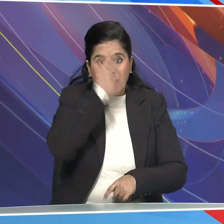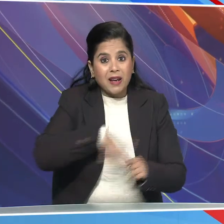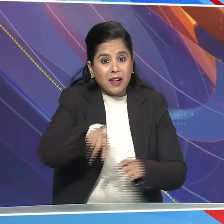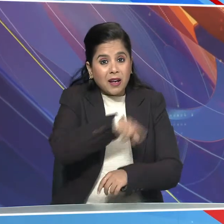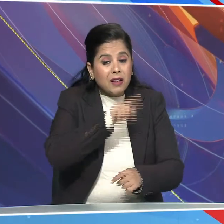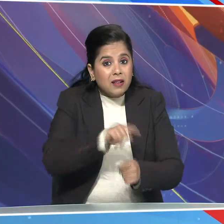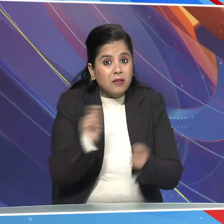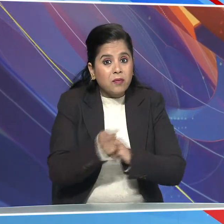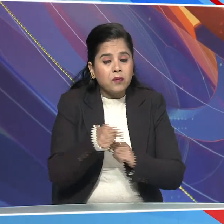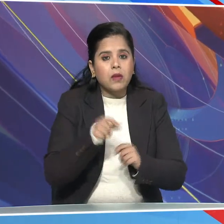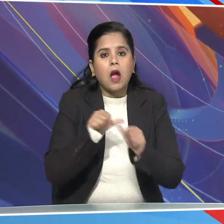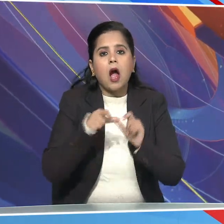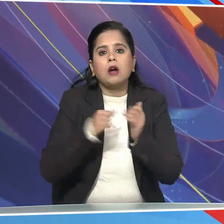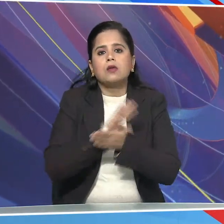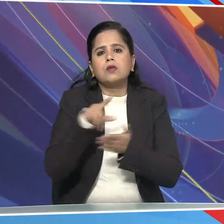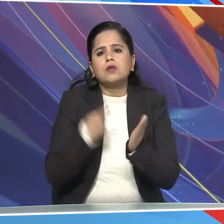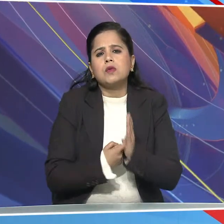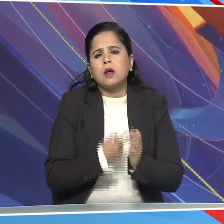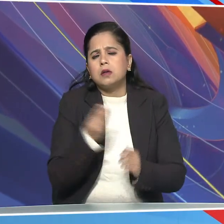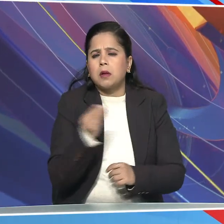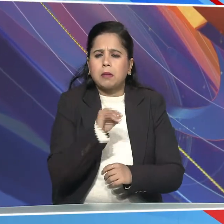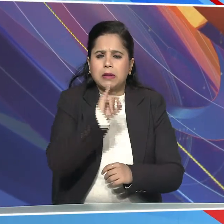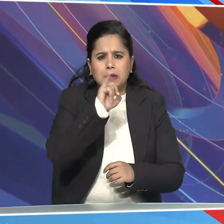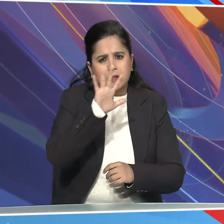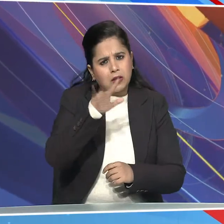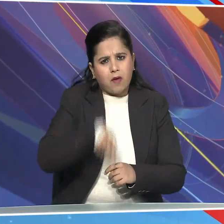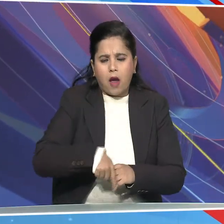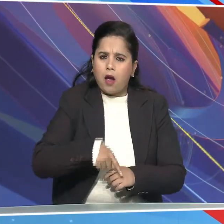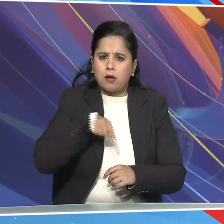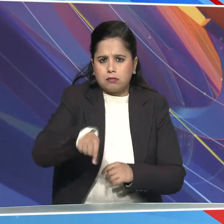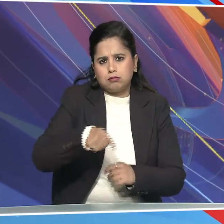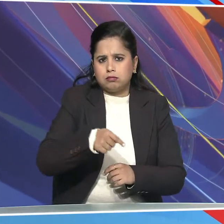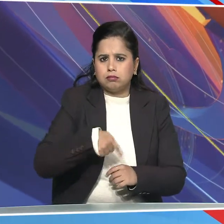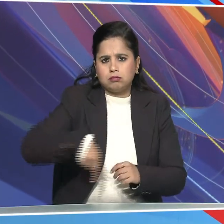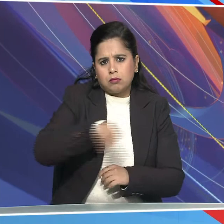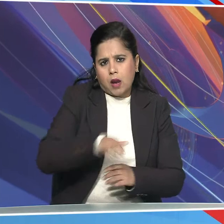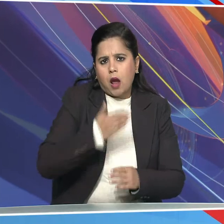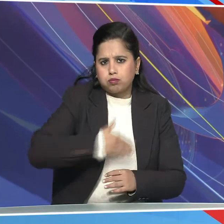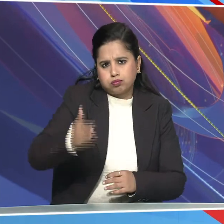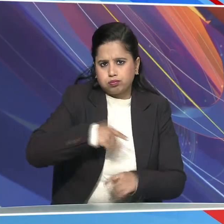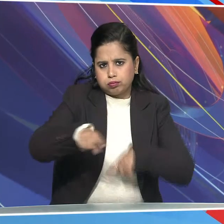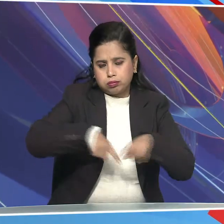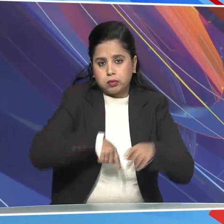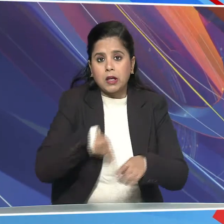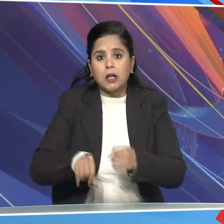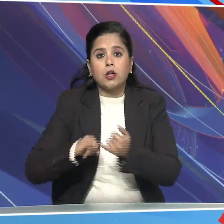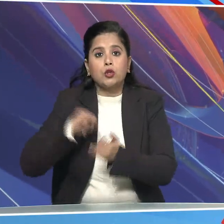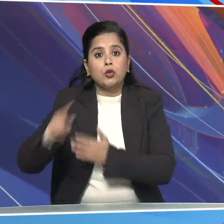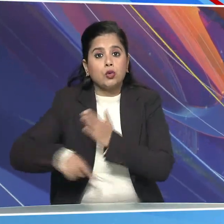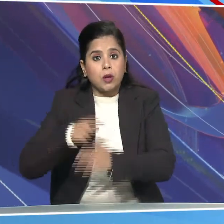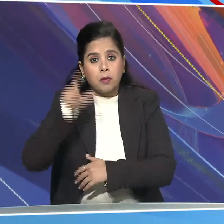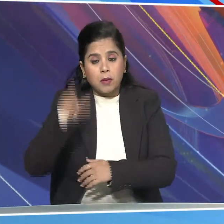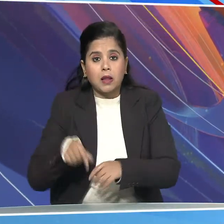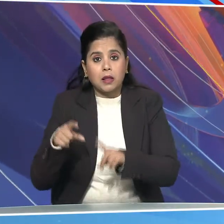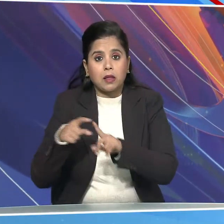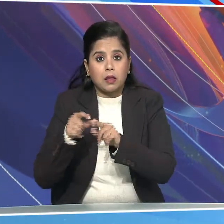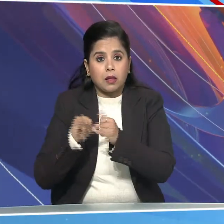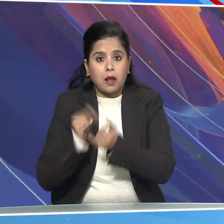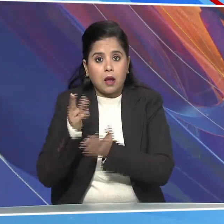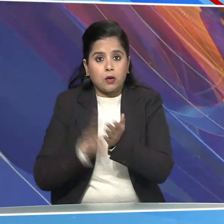परी के लिए अक्षर पटेल ने सर्वाधिक 65 रनों का योगदान दिया श्रीलंका की तरफ से danasoon शंका ने